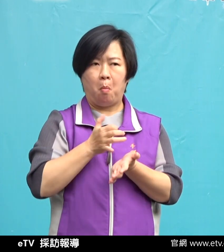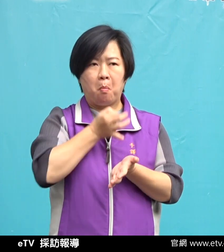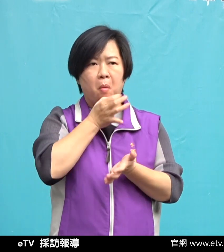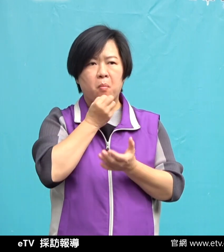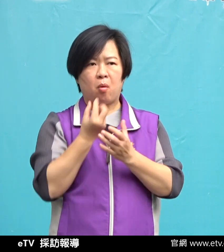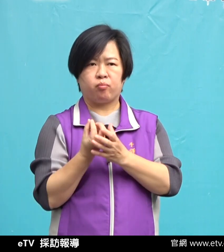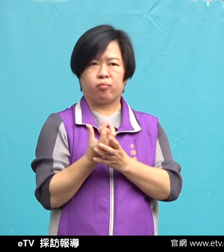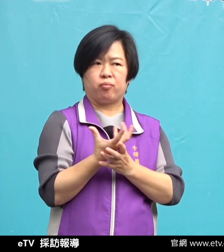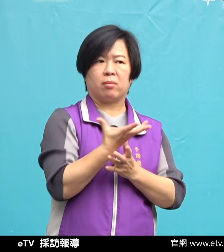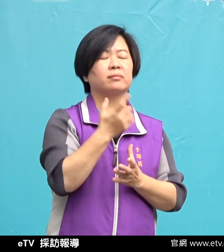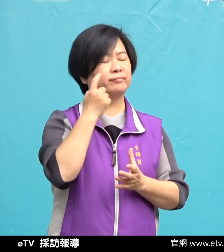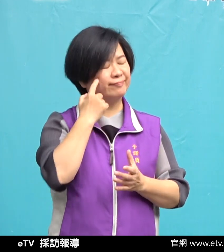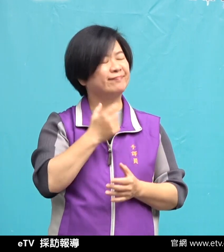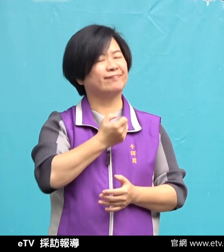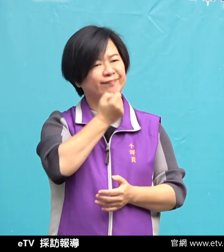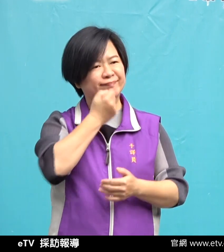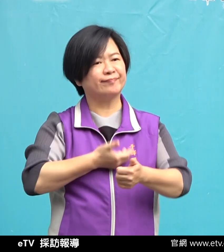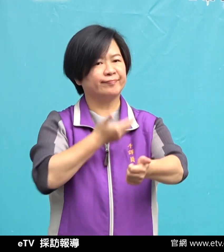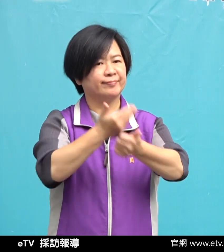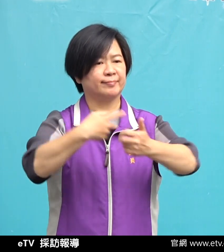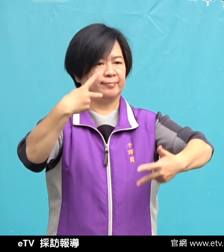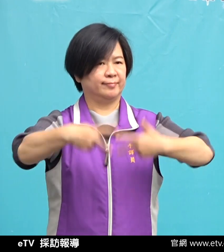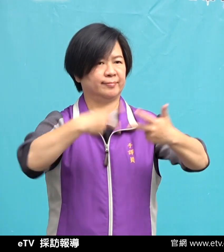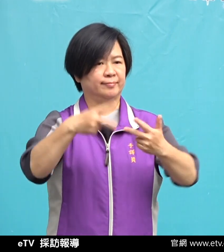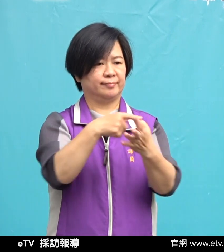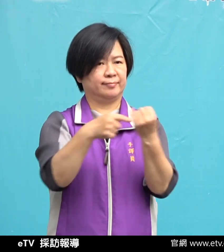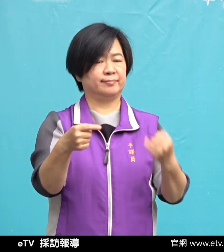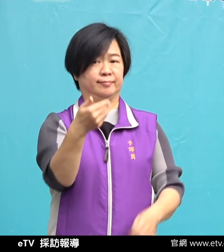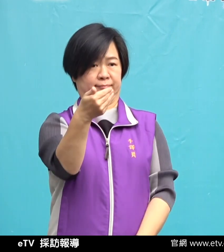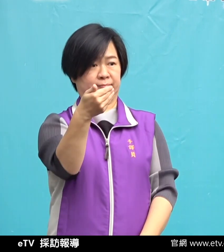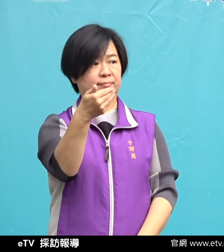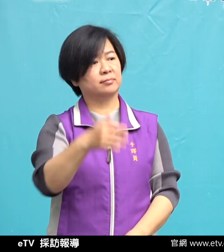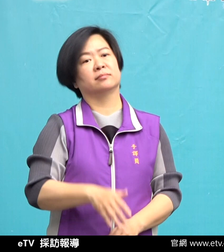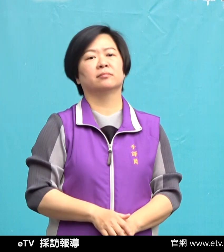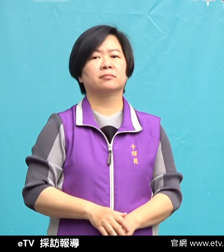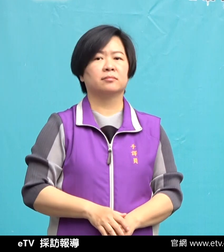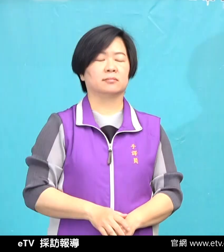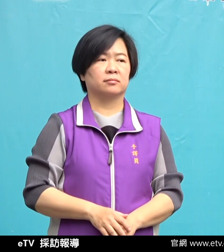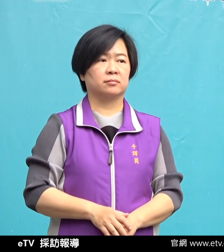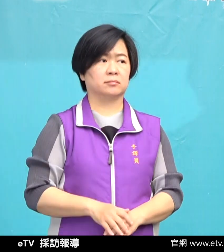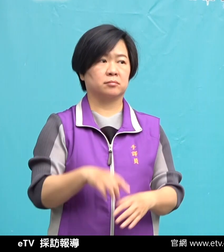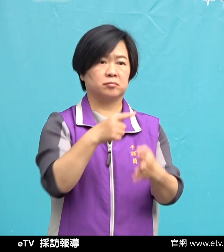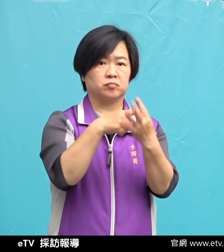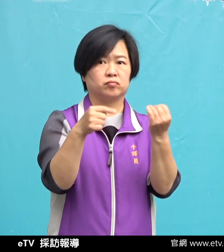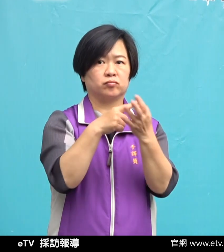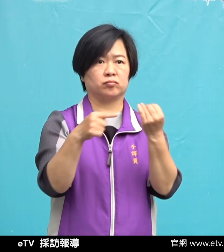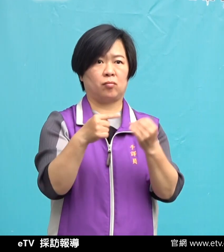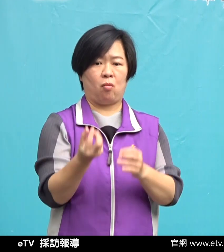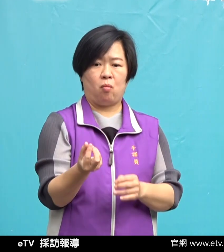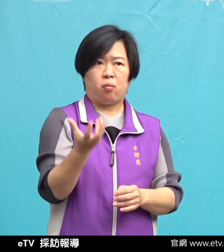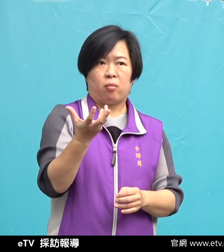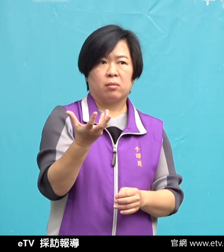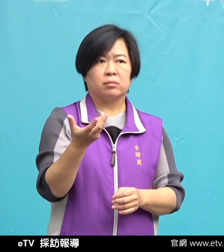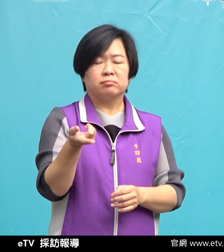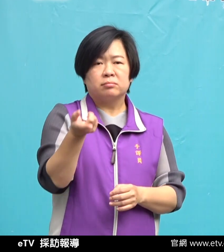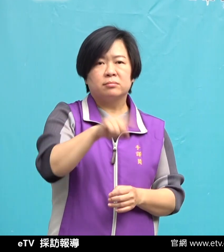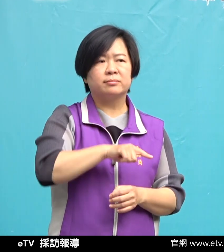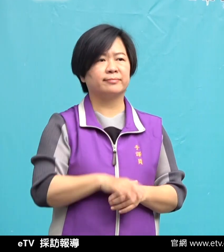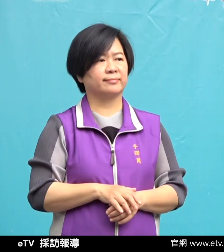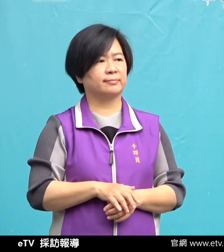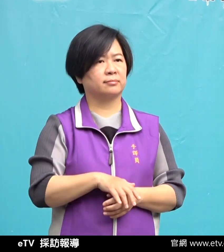该可以提供14天9片。那但是能够提供这样的量，那接下来就取得的方便